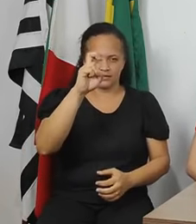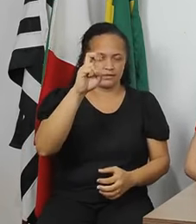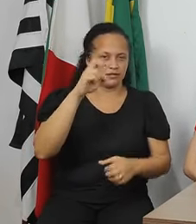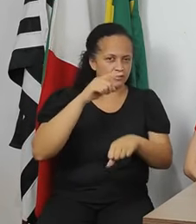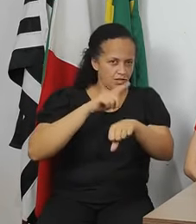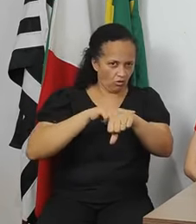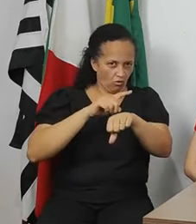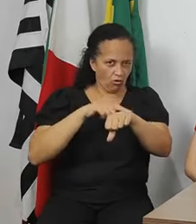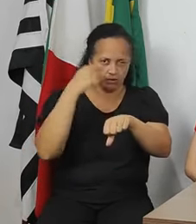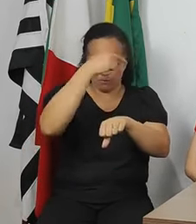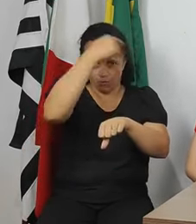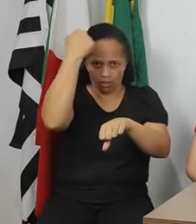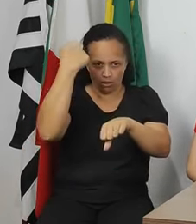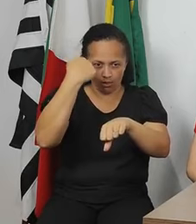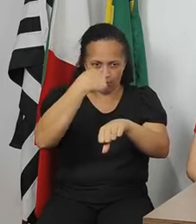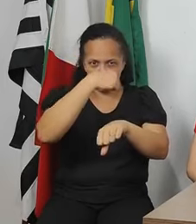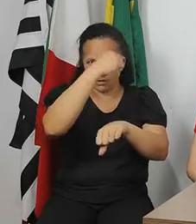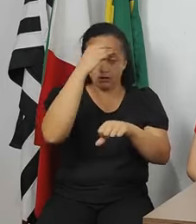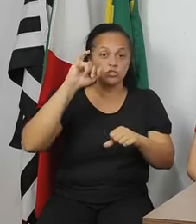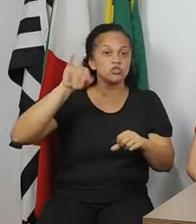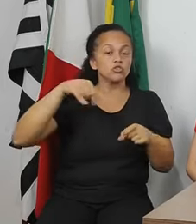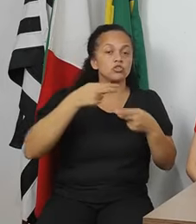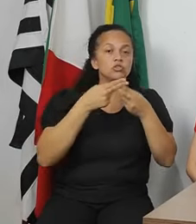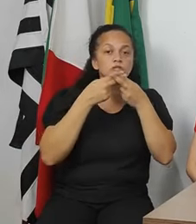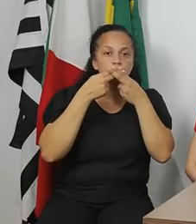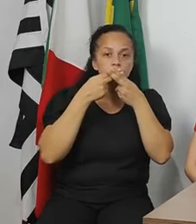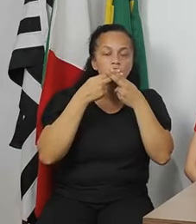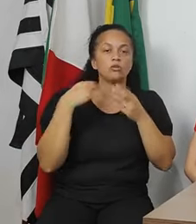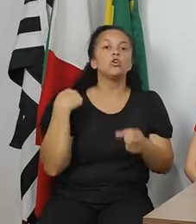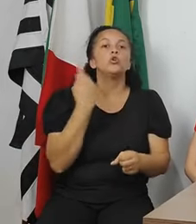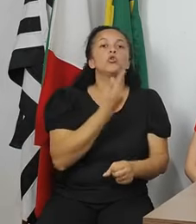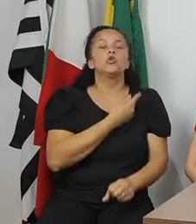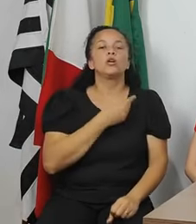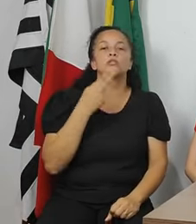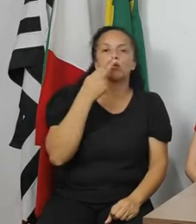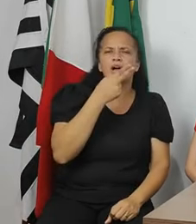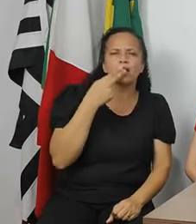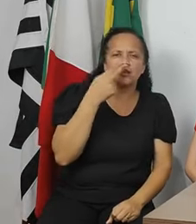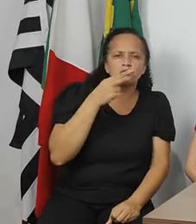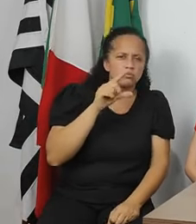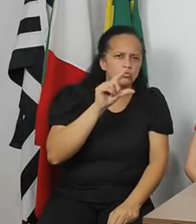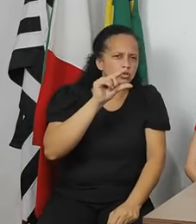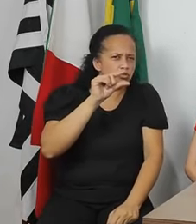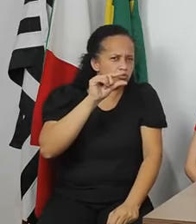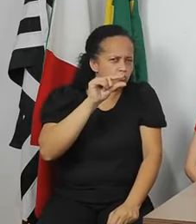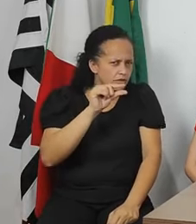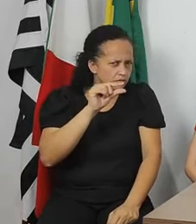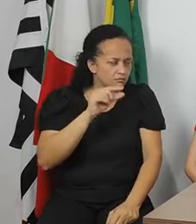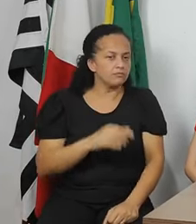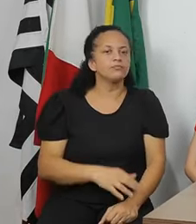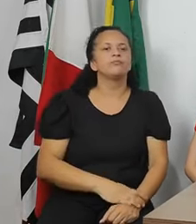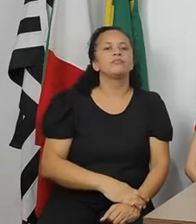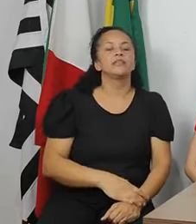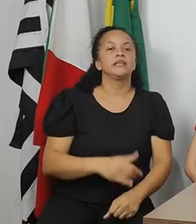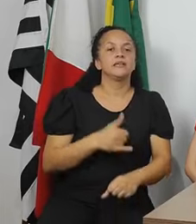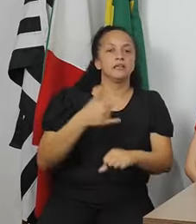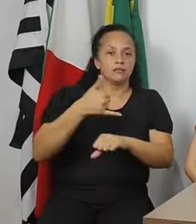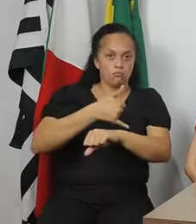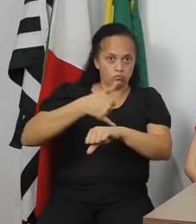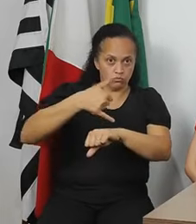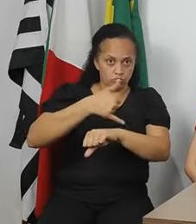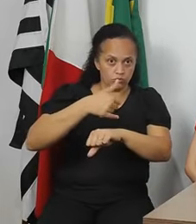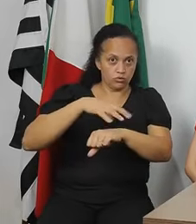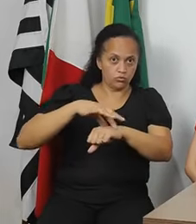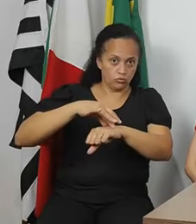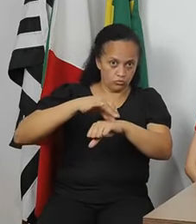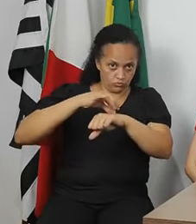glicosêmico ele começa a diminuir e a gordura começa a ser requisitada pelo nosso corpo, né? A